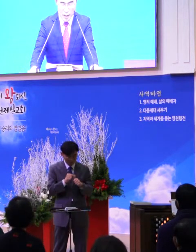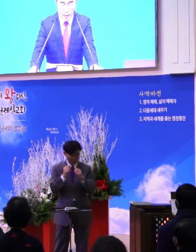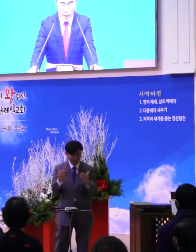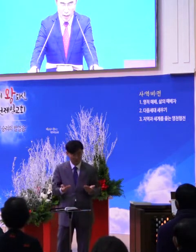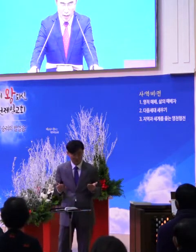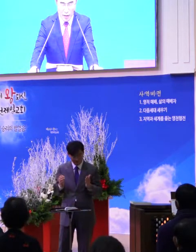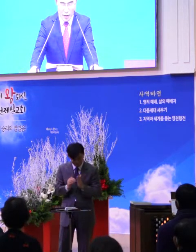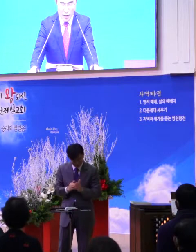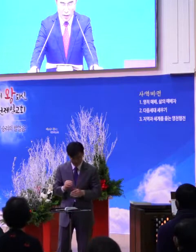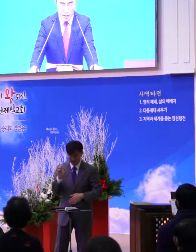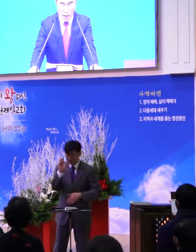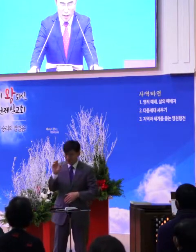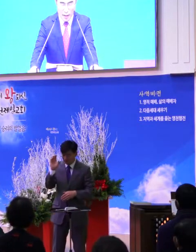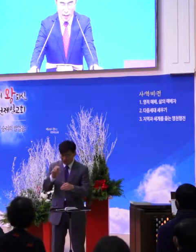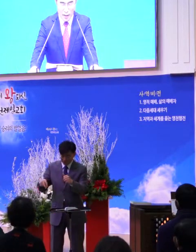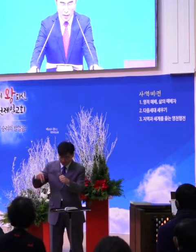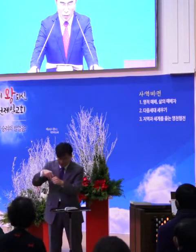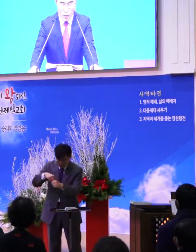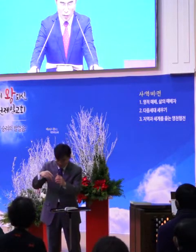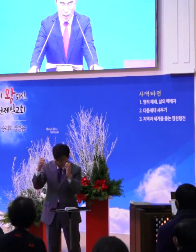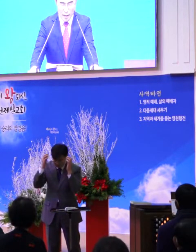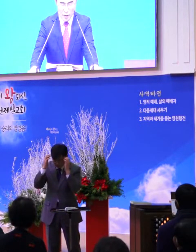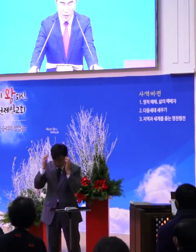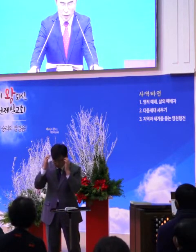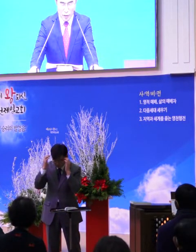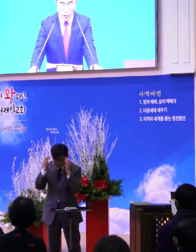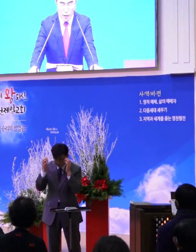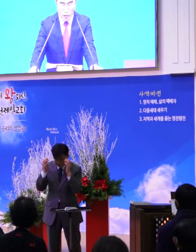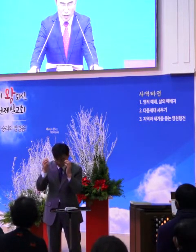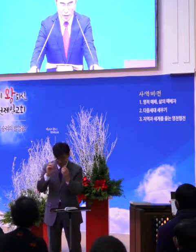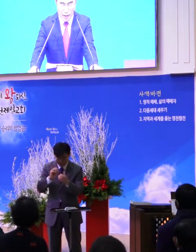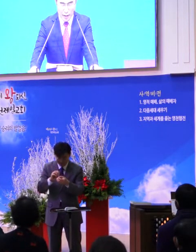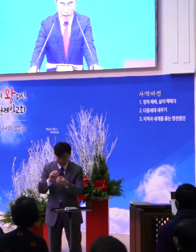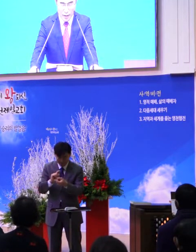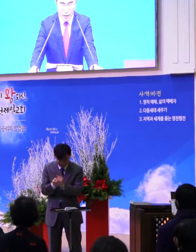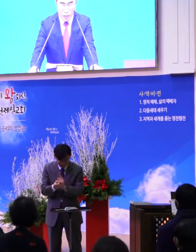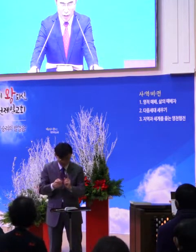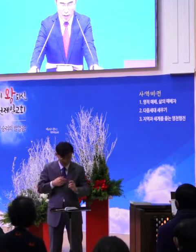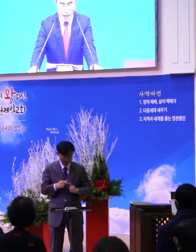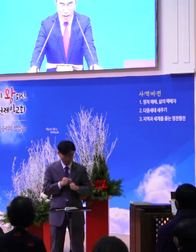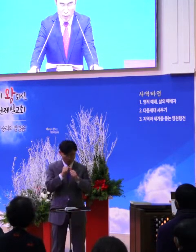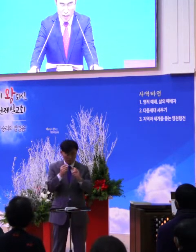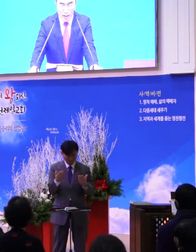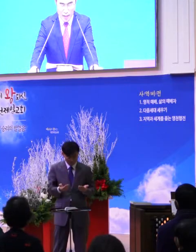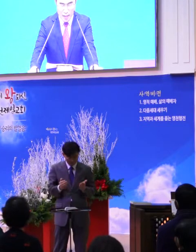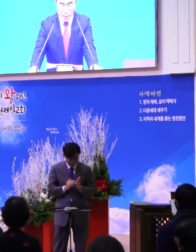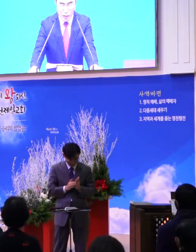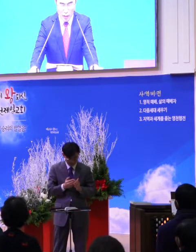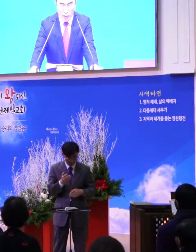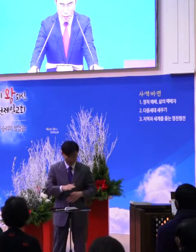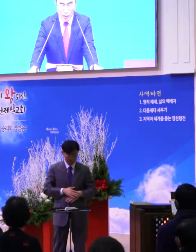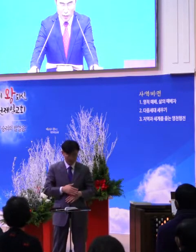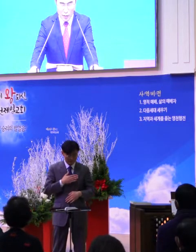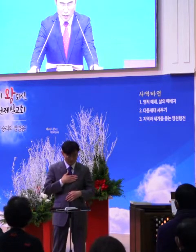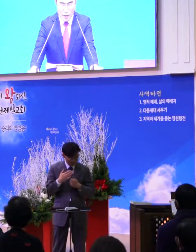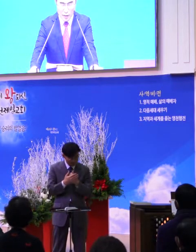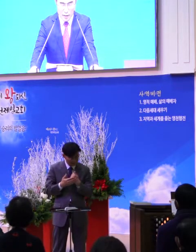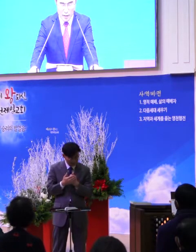십자가에 매달려 그렇게 고통을 당하시면서 우리를 구원해 주셨는데, 우리는 그 사랑과 그 은혜를 알지 못하고